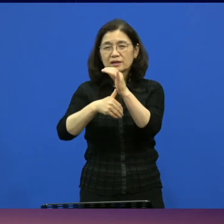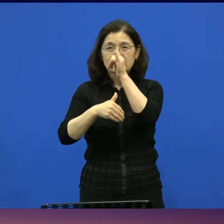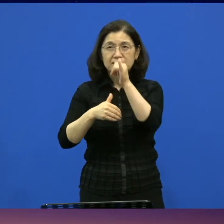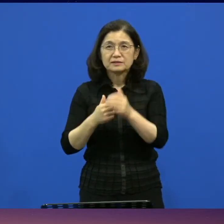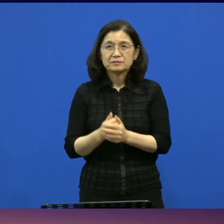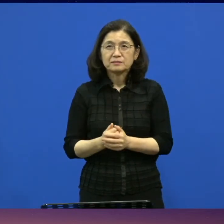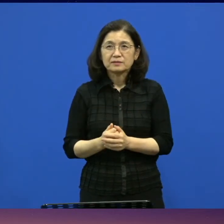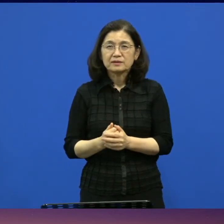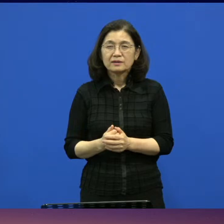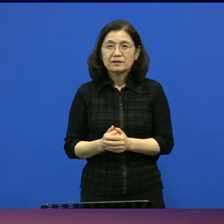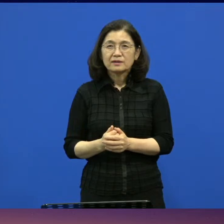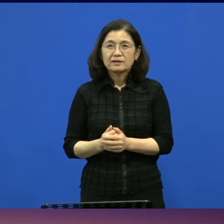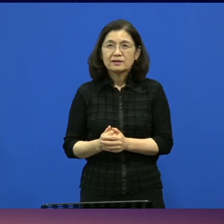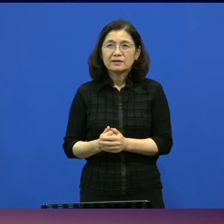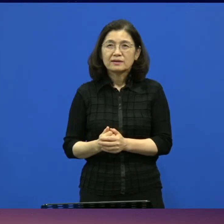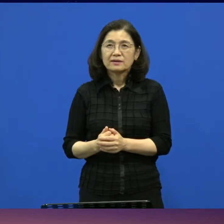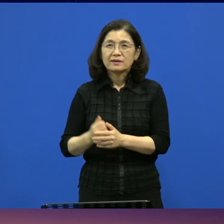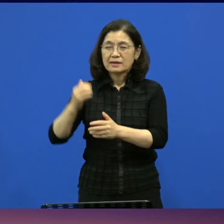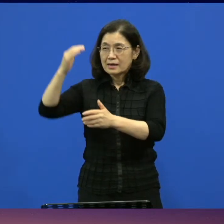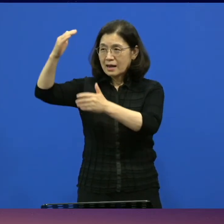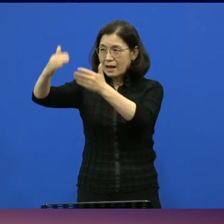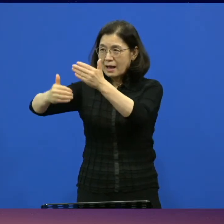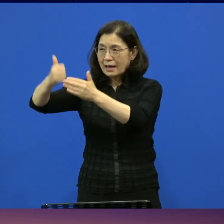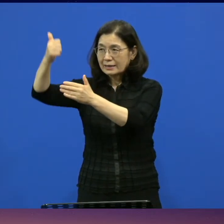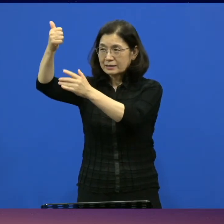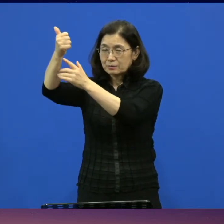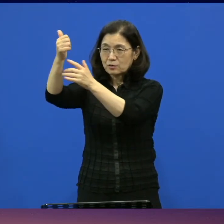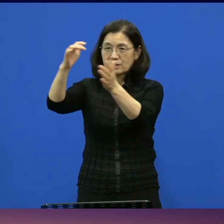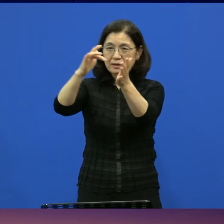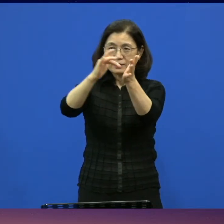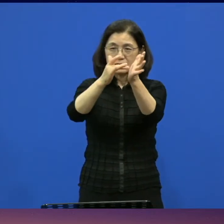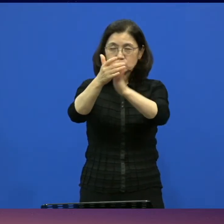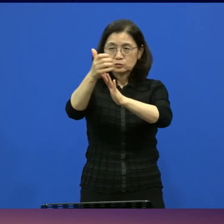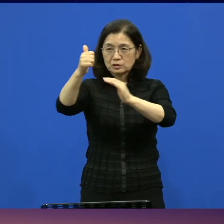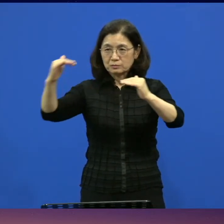하나님과 동등 되신 분이에요. 동등. 하나님이신 분이에요.